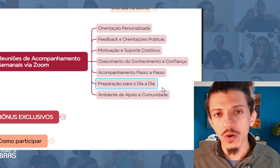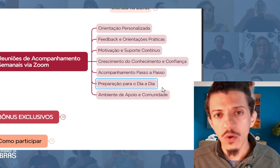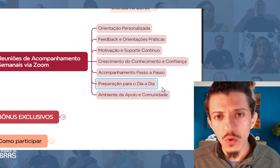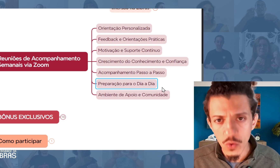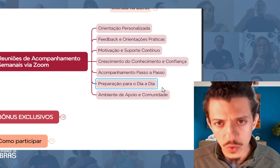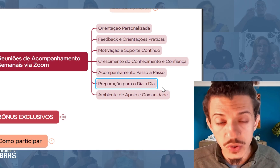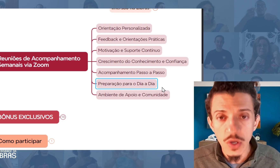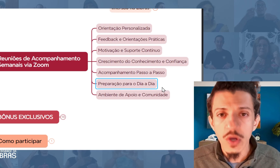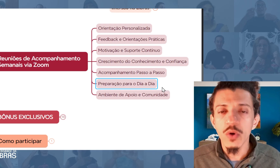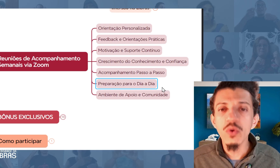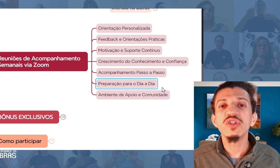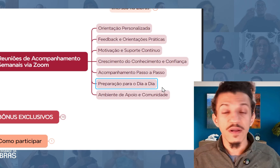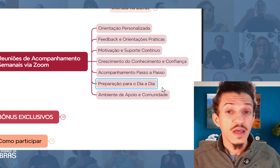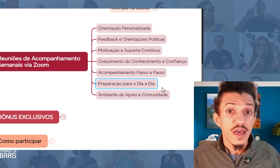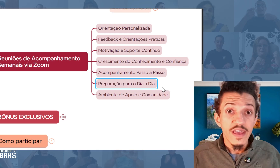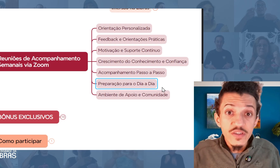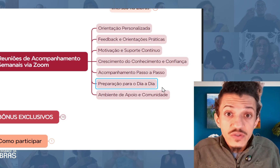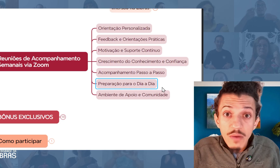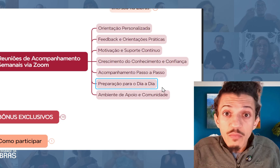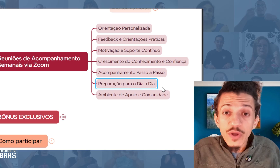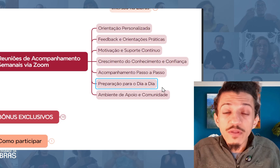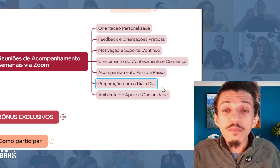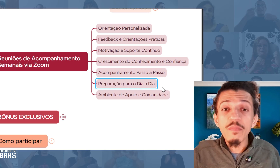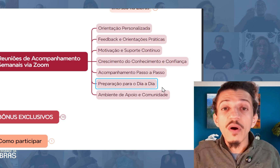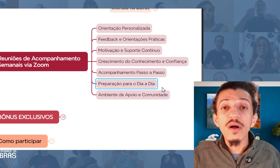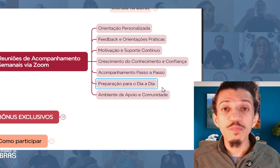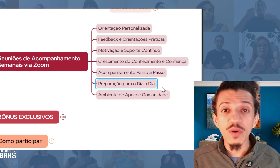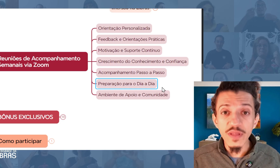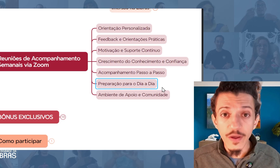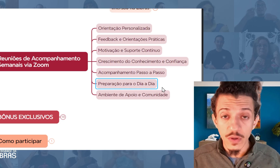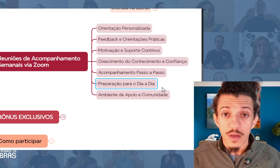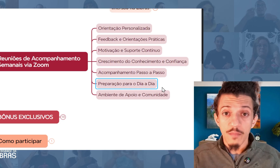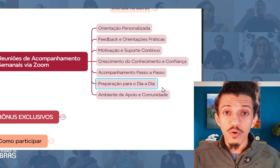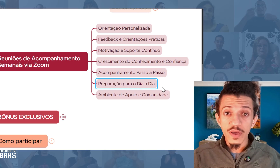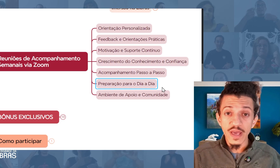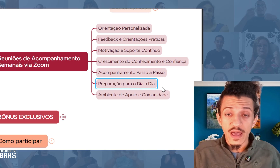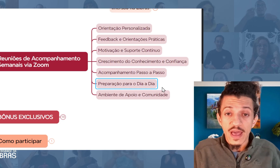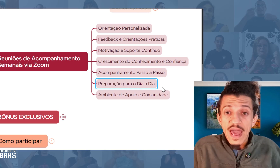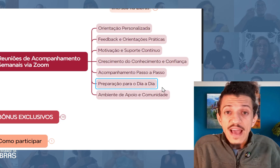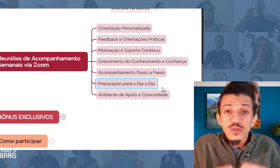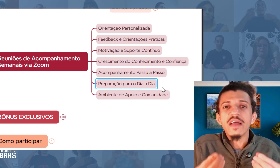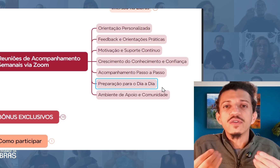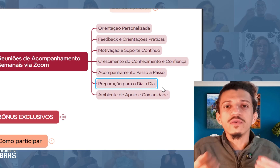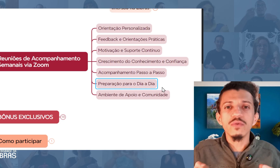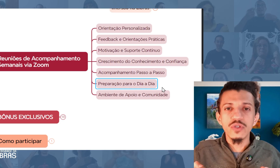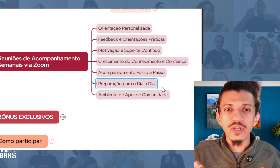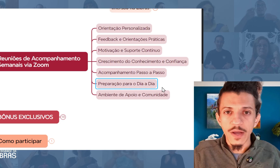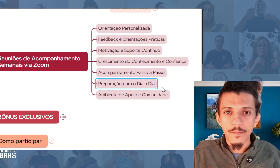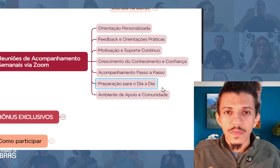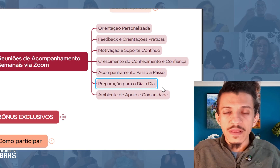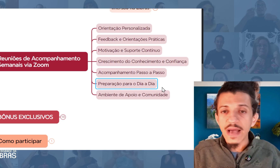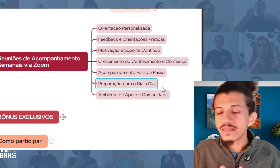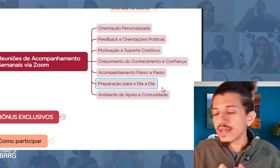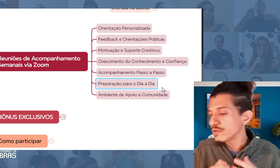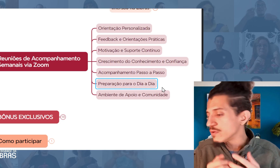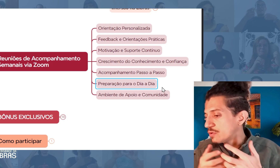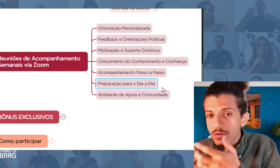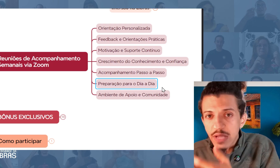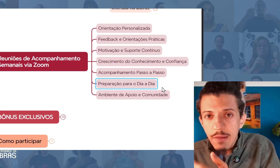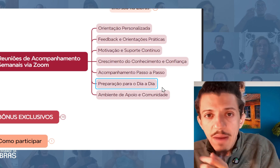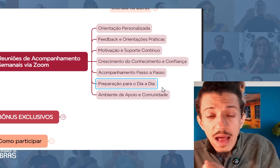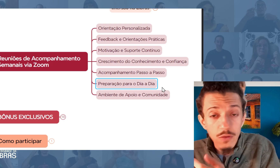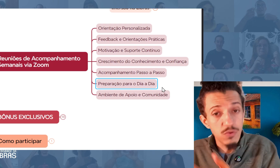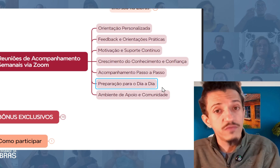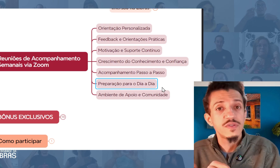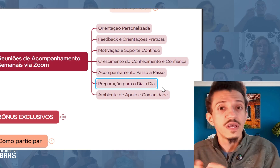com surdos no dia a dia. Isso é muito importante e poderoso, porque é justamente no dia a dia, quer seja no seu dia a dia no